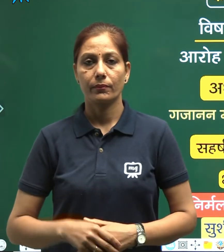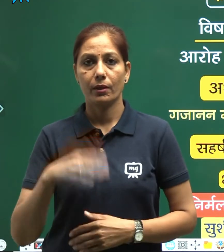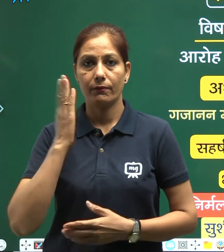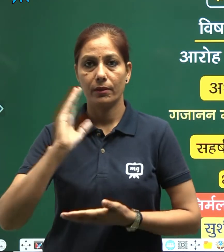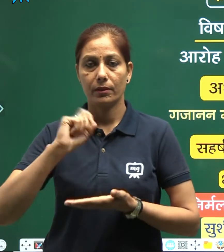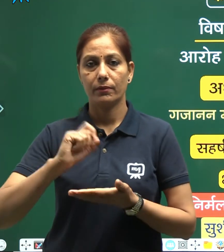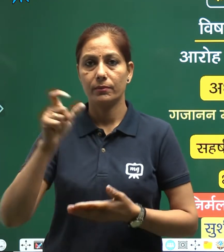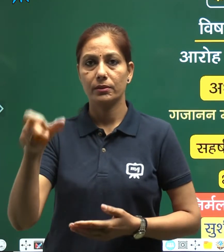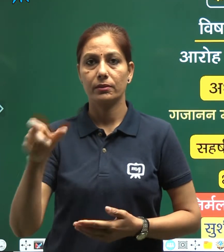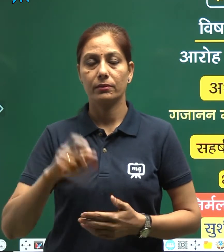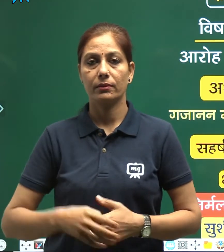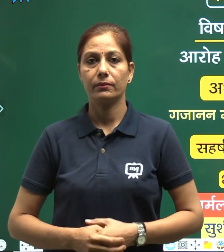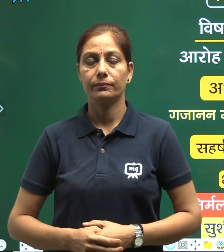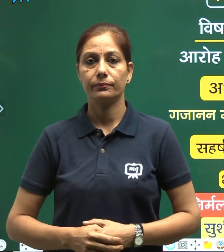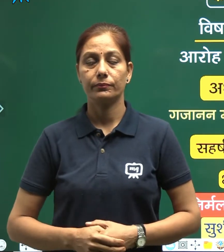कवि है